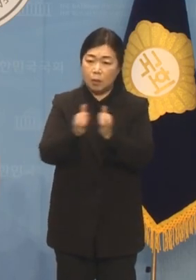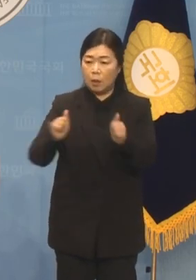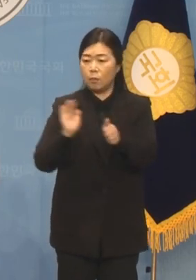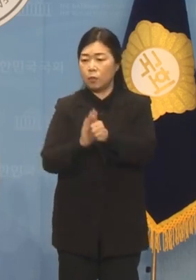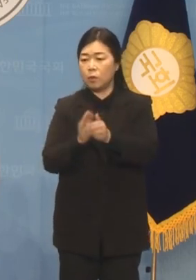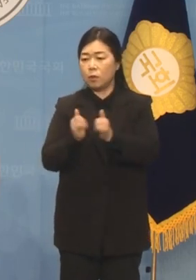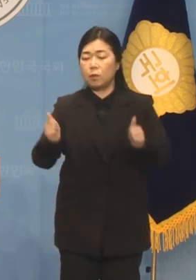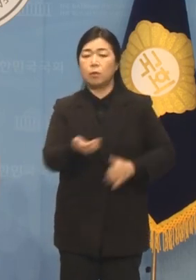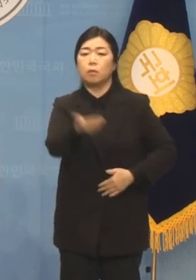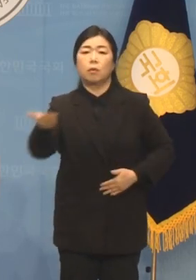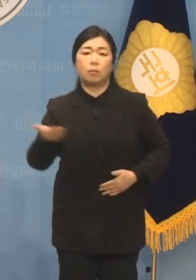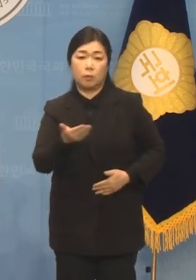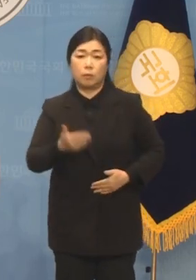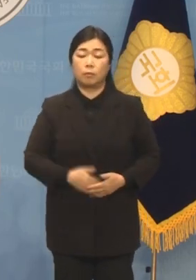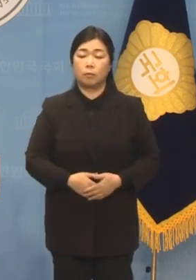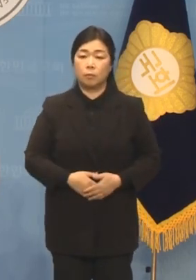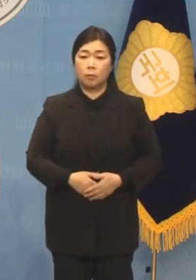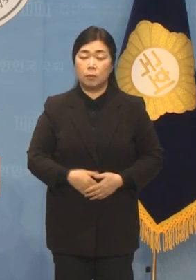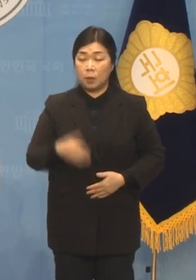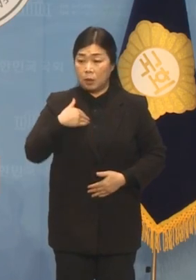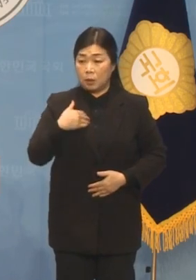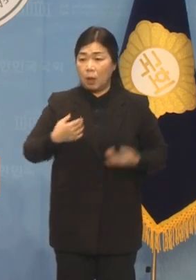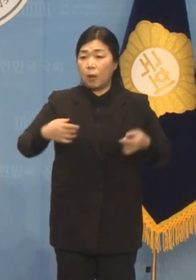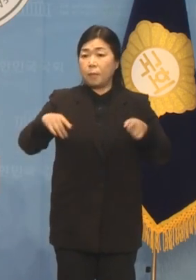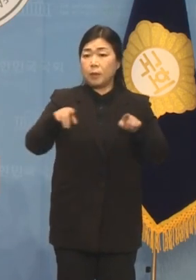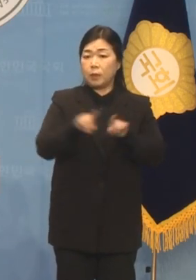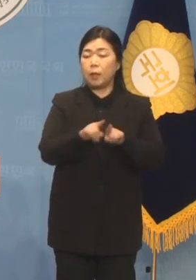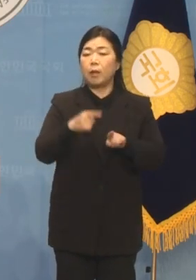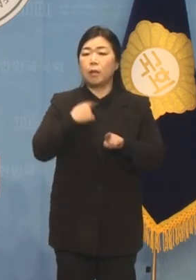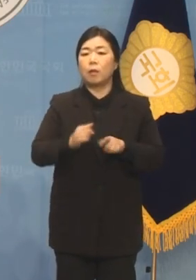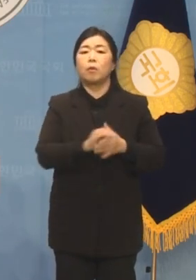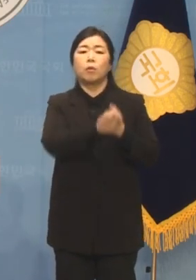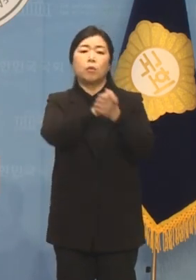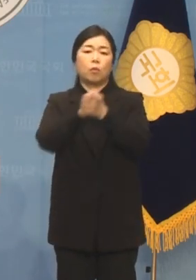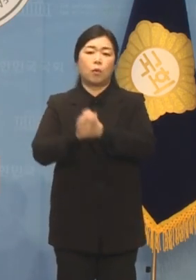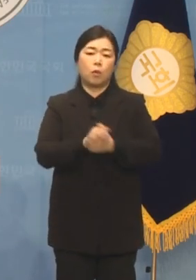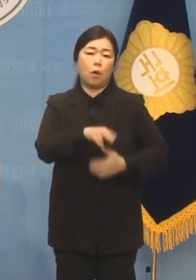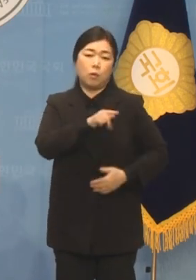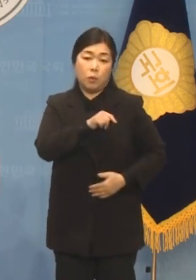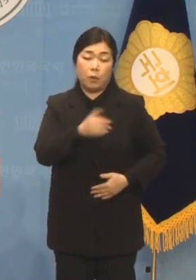여러분, 그동안 함께한 동료 의원 여러분,